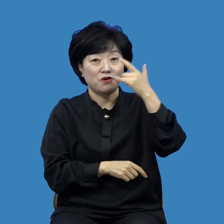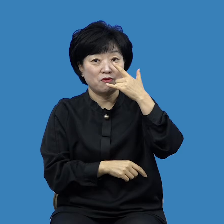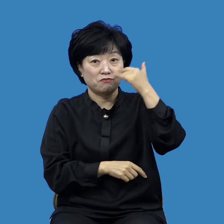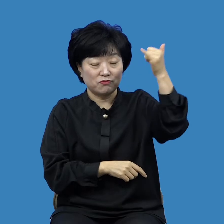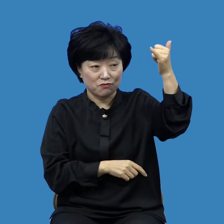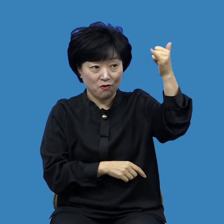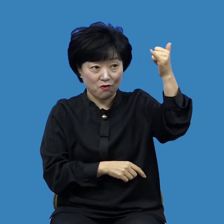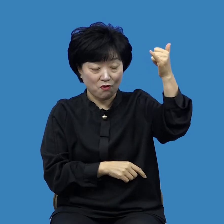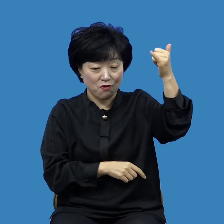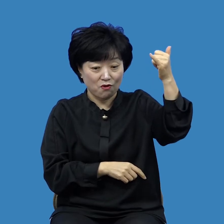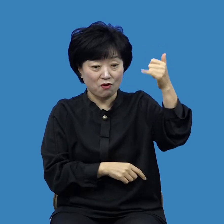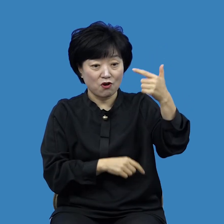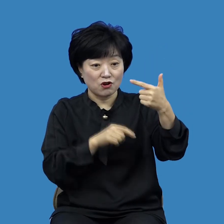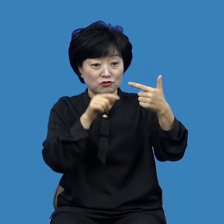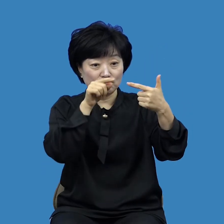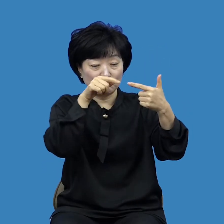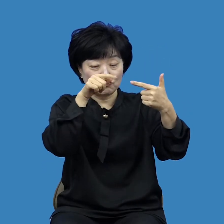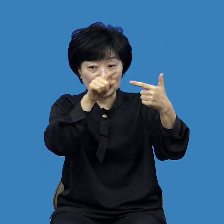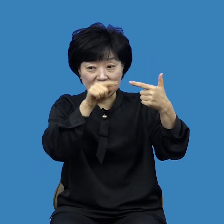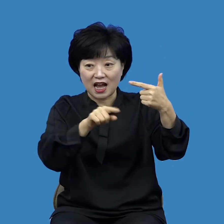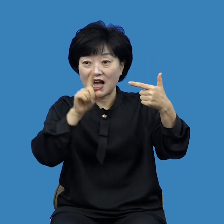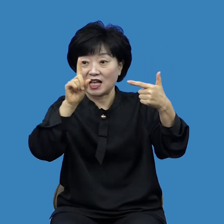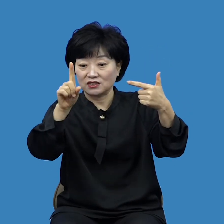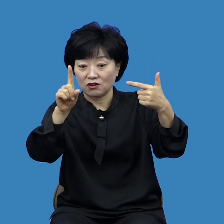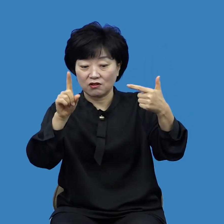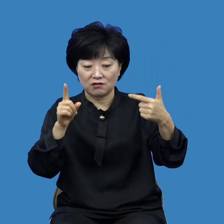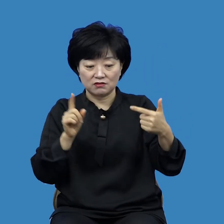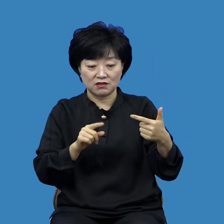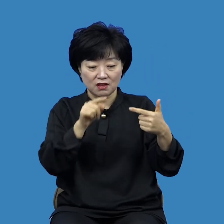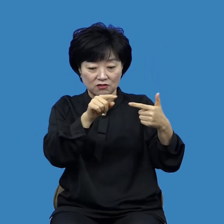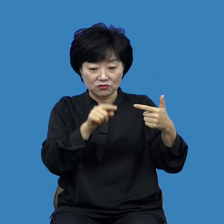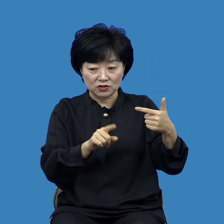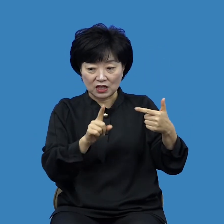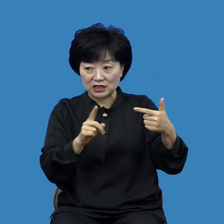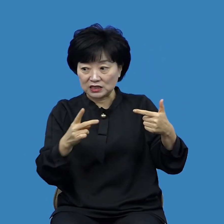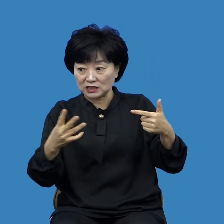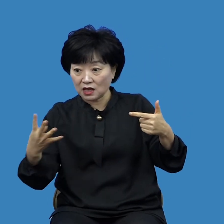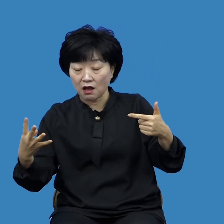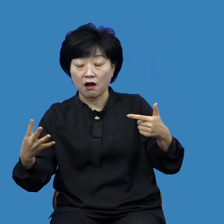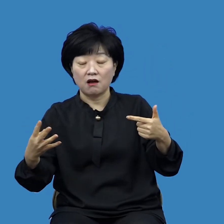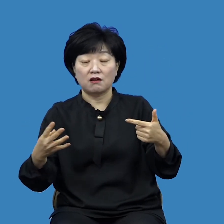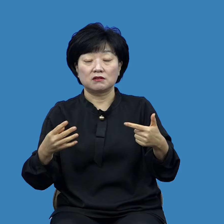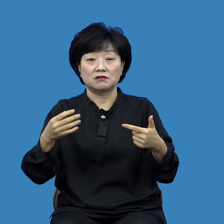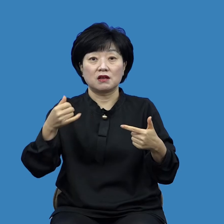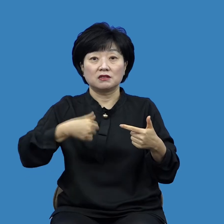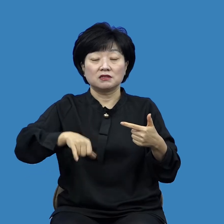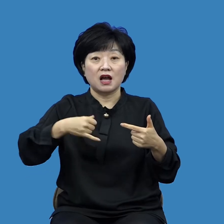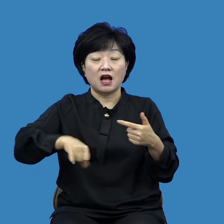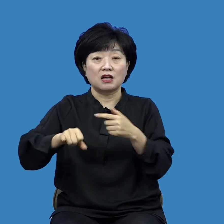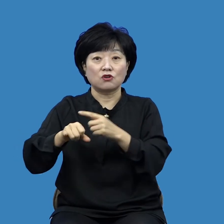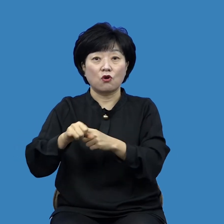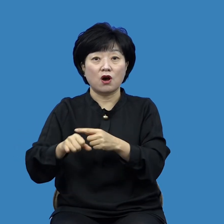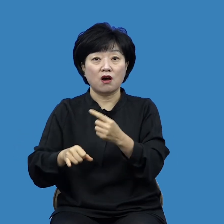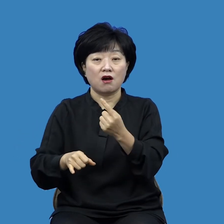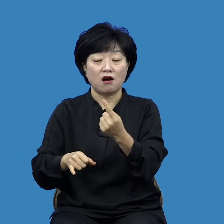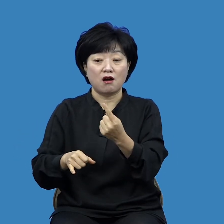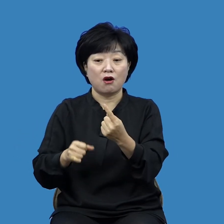부모님에 대한 건 6장 4절 1절인데요. 자녀에 대한 건 3절이나 나왔다는 거야. 이 이야기는 뭐예요? 자녀들의 역할이 3배는 중요하다는